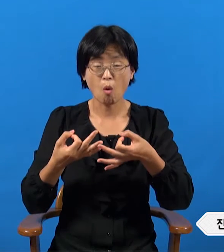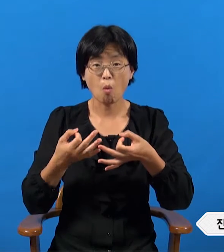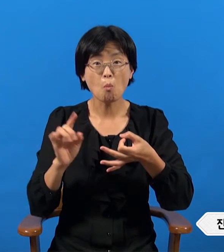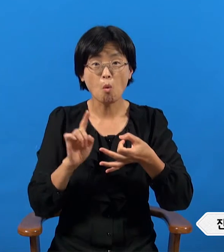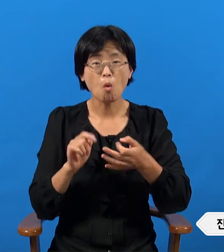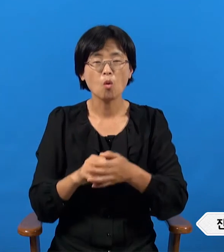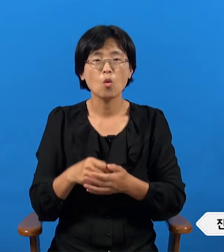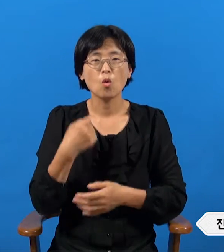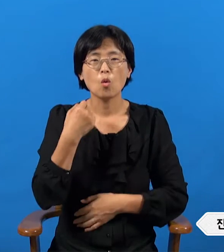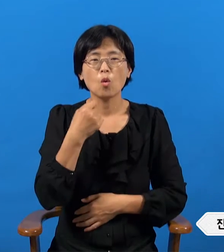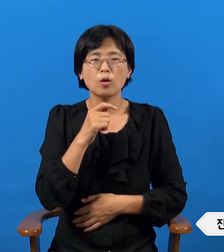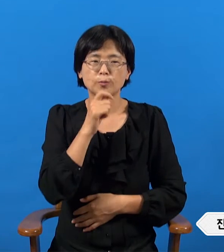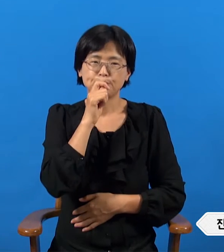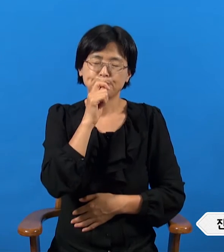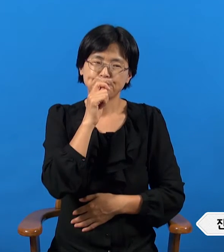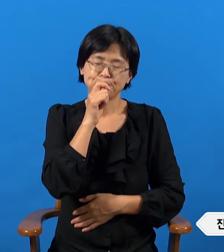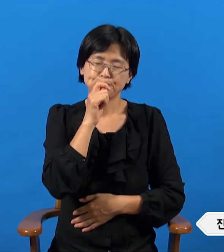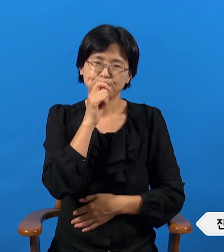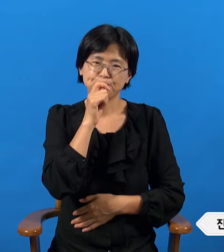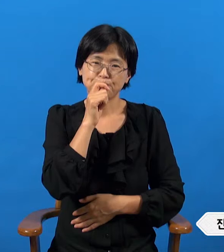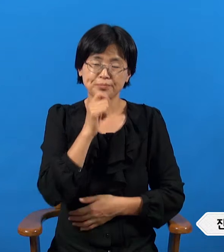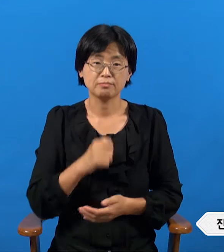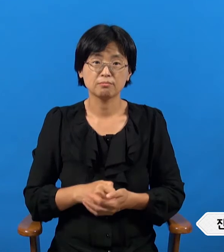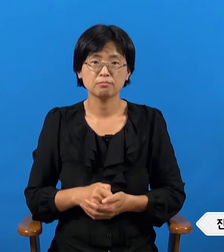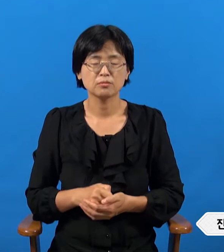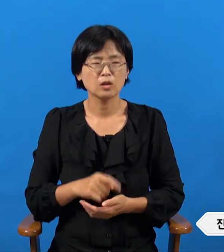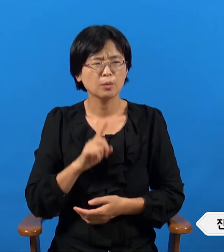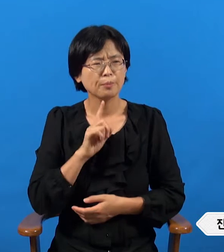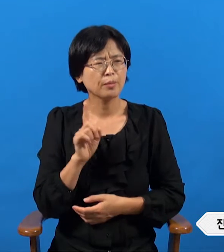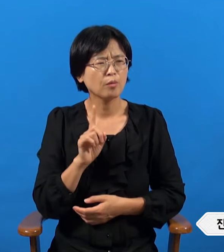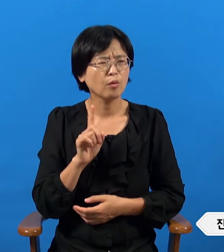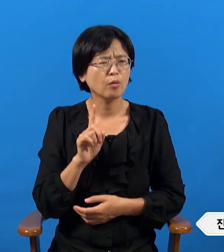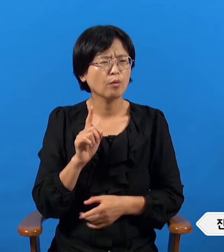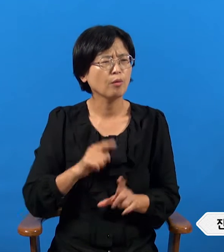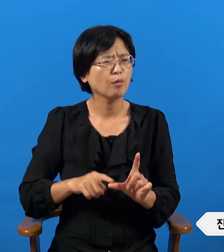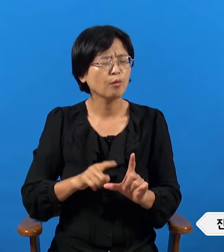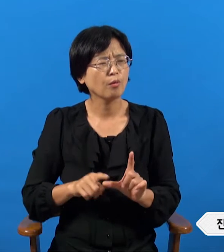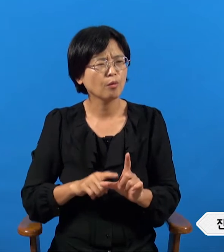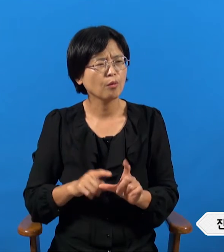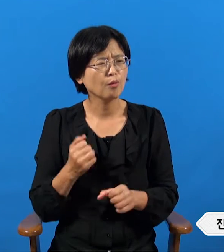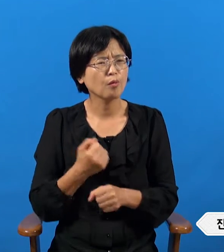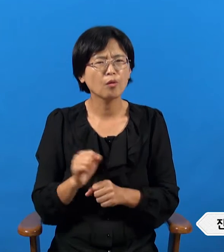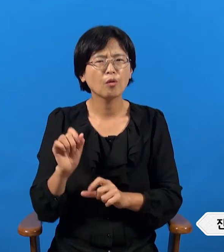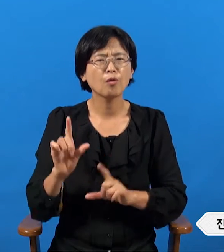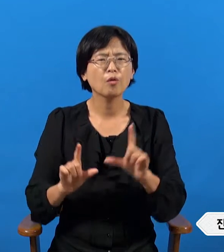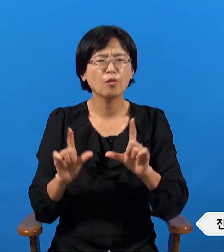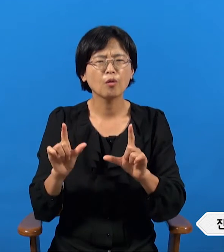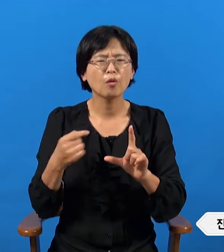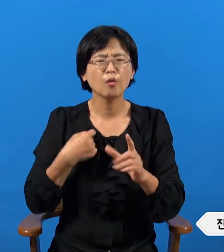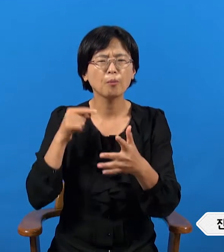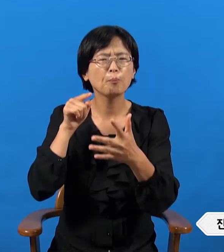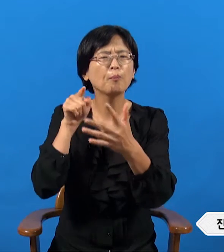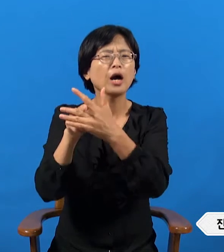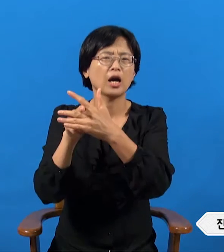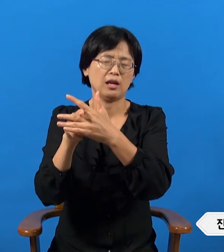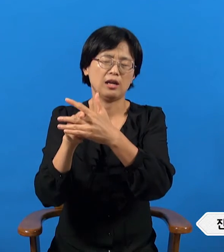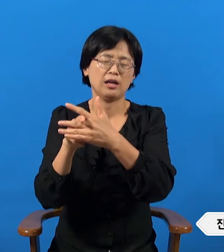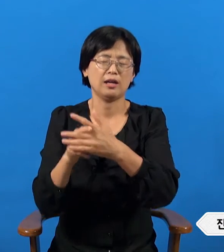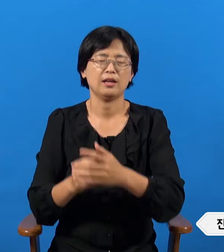봅니다. 그리고 잠시 침묵이 흐릅니다. 무슨 말을 해야 될지 막 당황해 보는